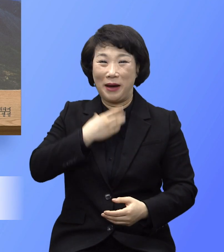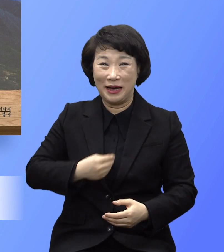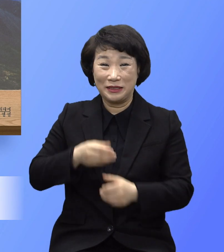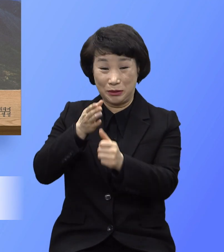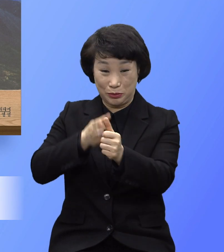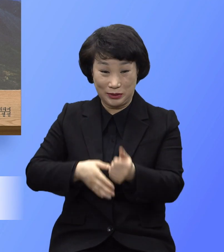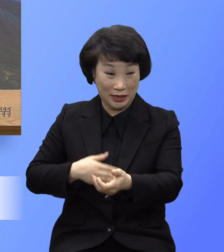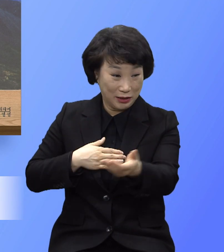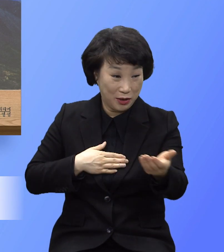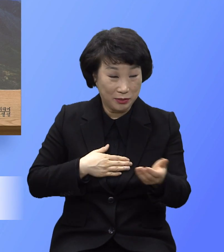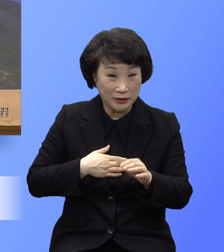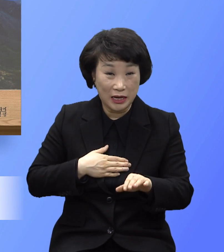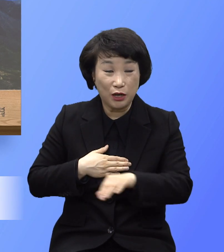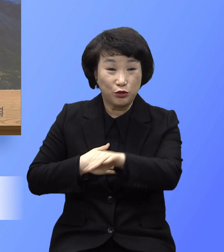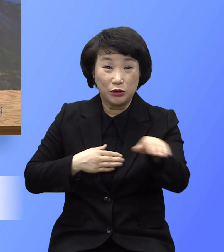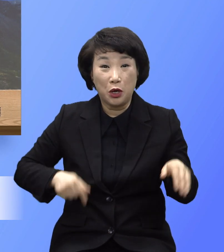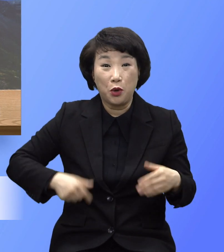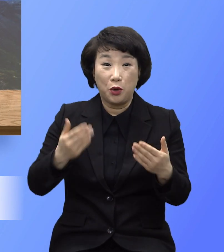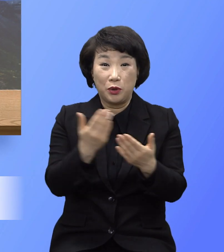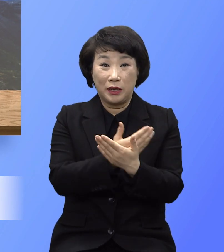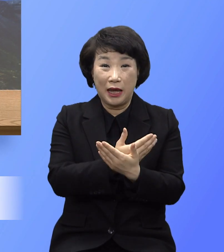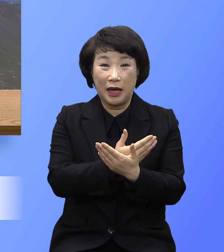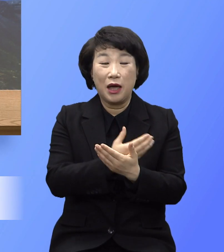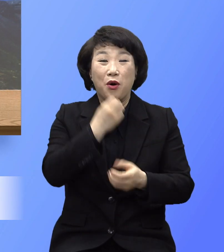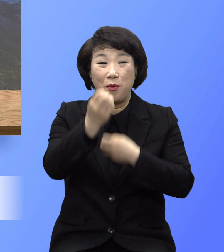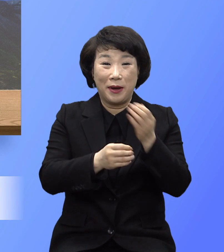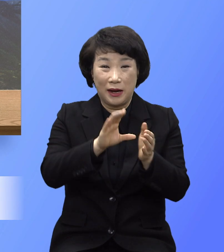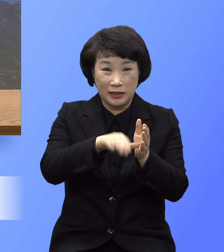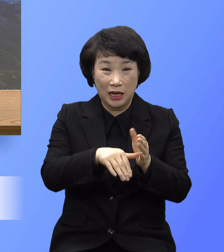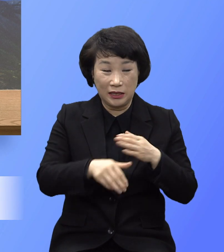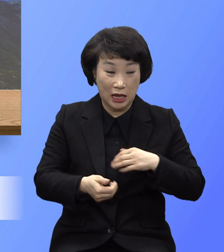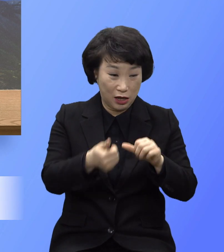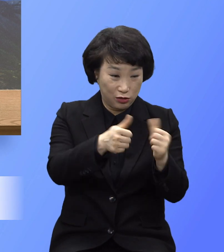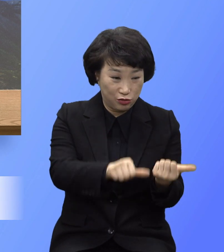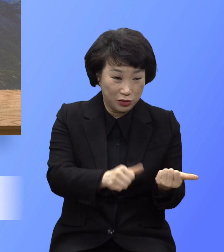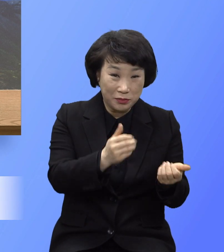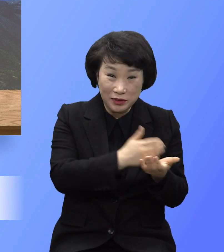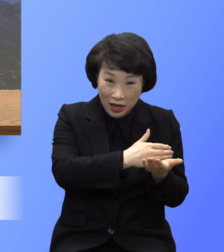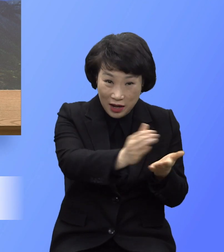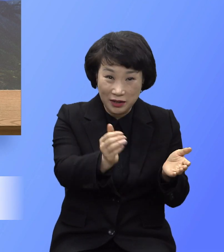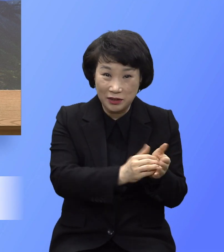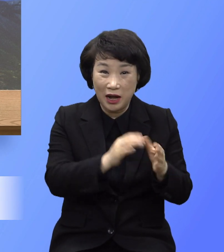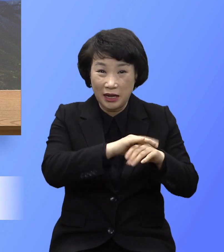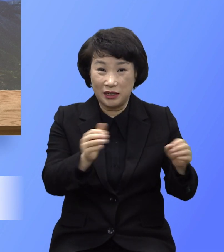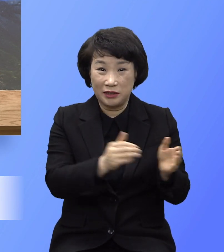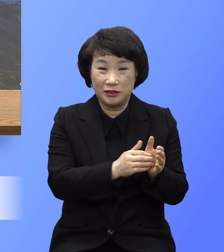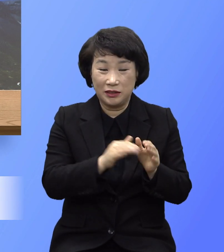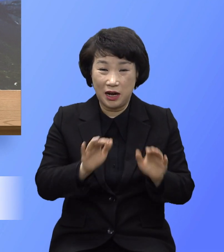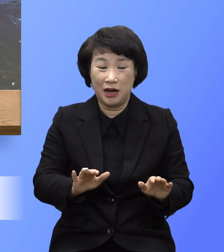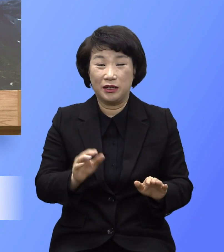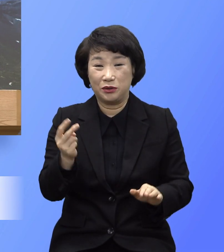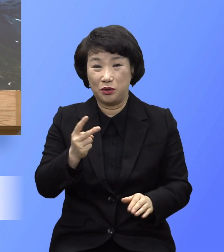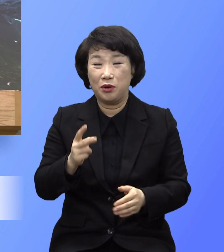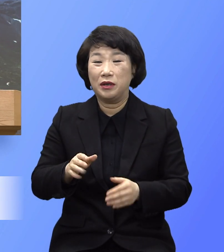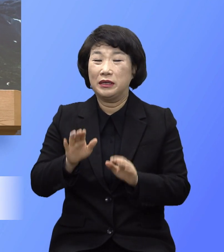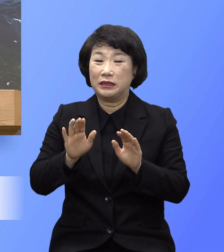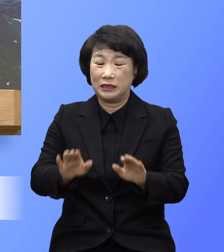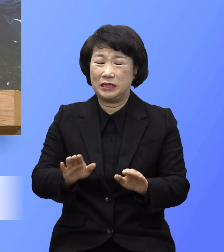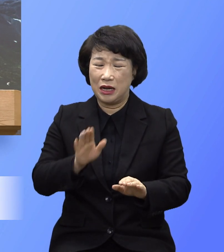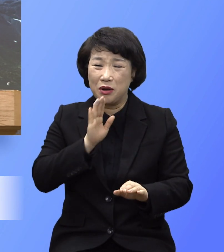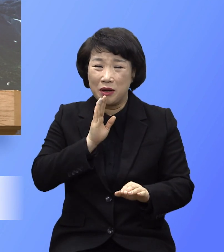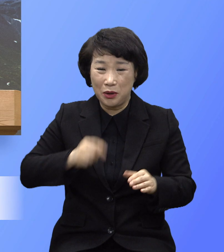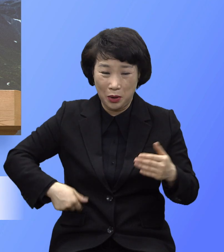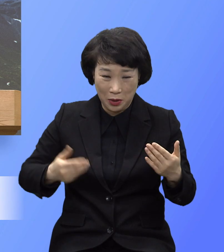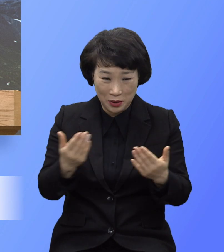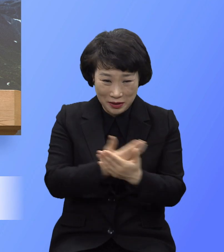것이니, 우리의 회개는 내놓을 때 내 죽음은 떠나가고, 그리고 정말로